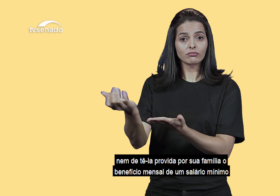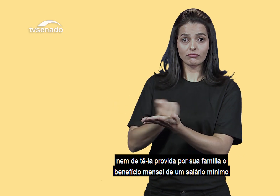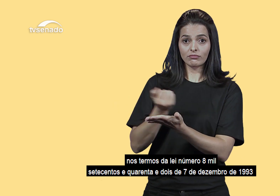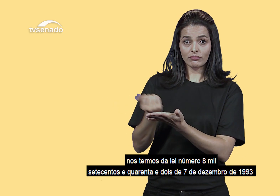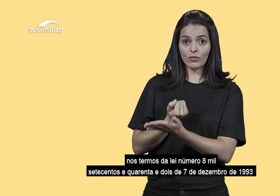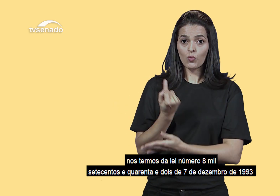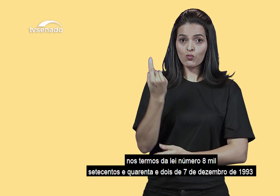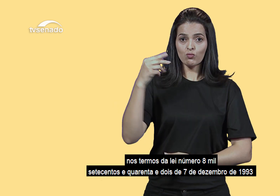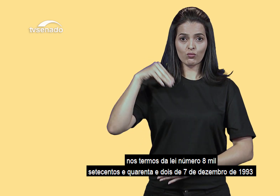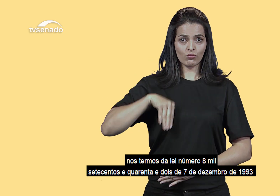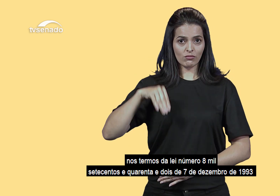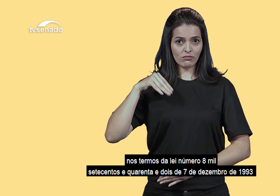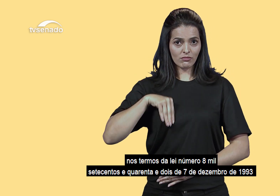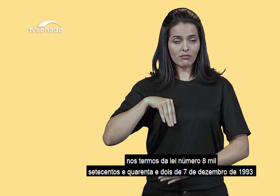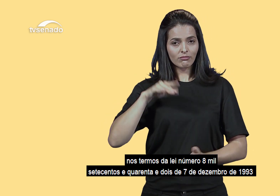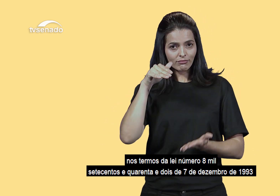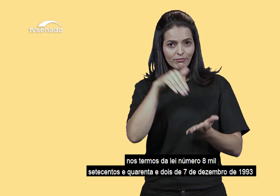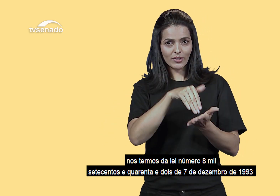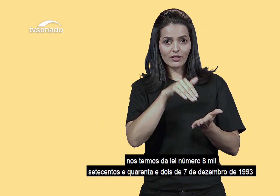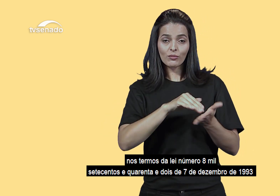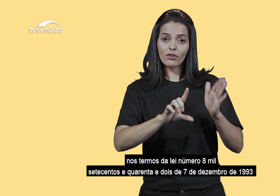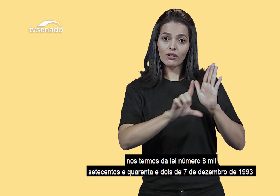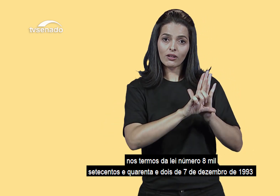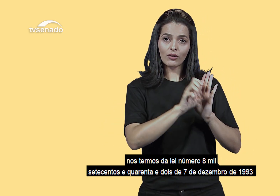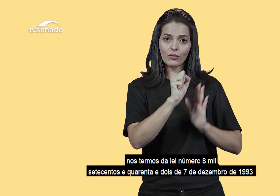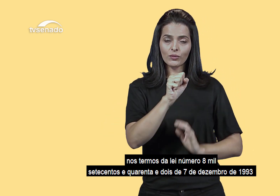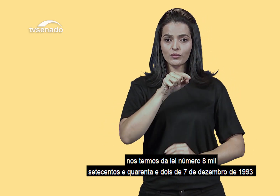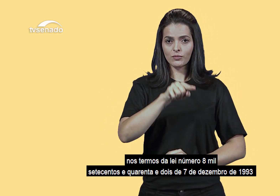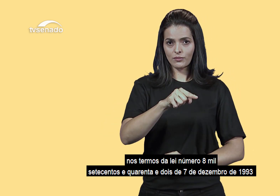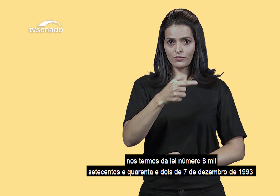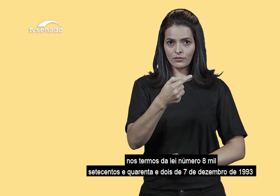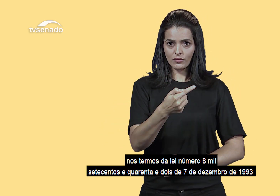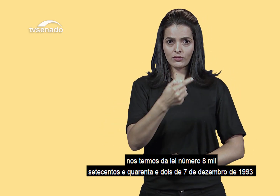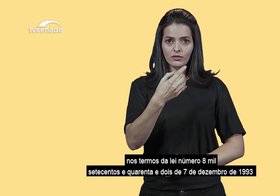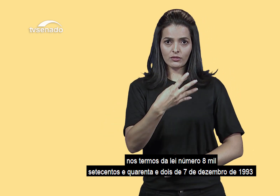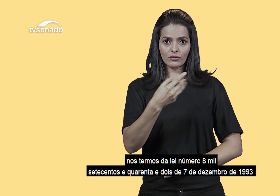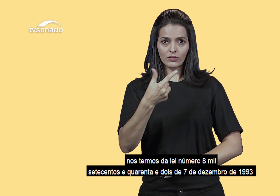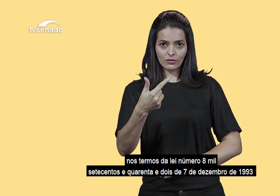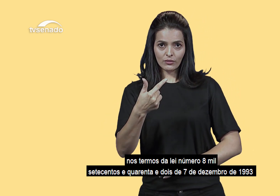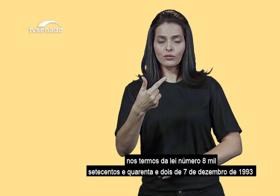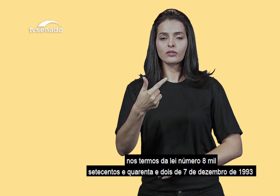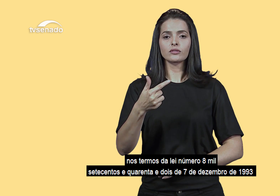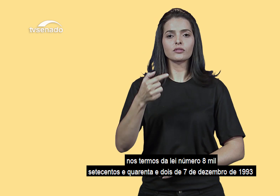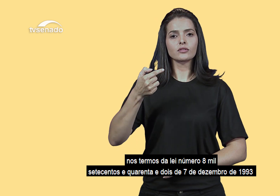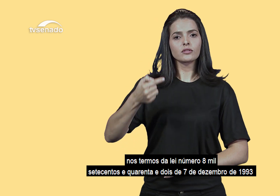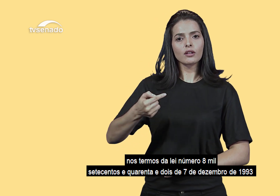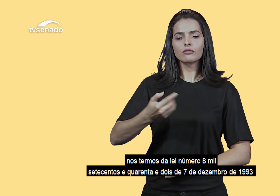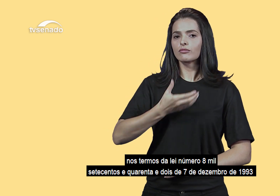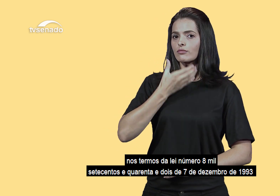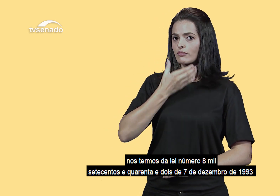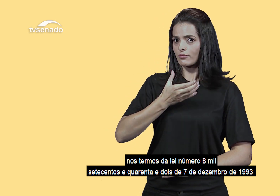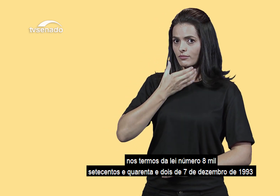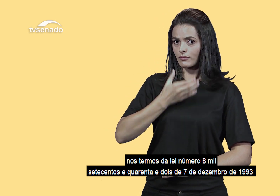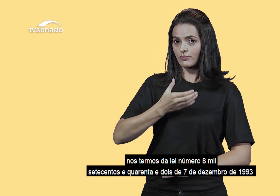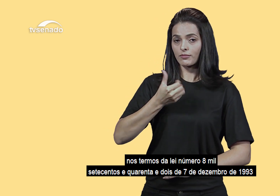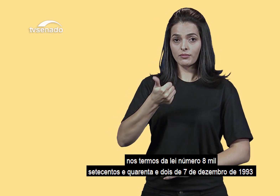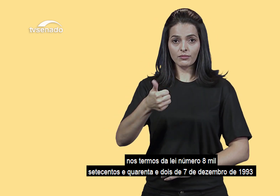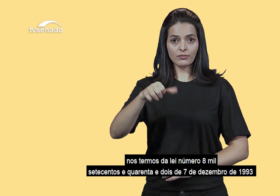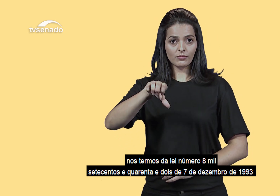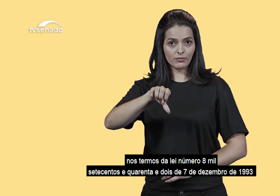mínimo nos termos da Lei nº 8.742, de 7 de dezembro de